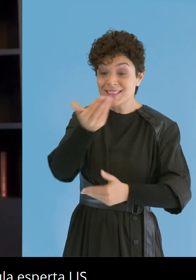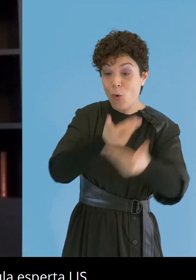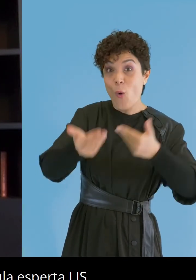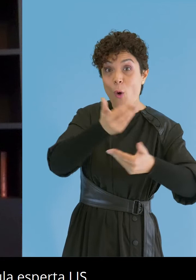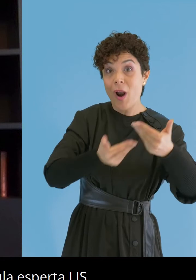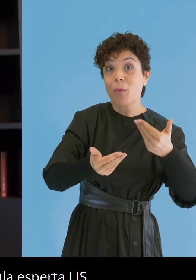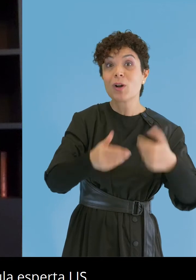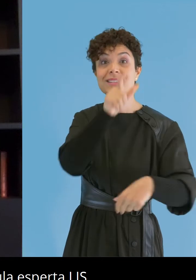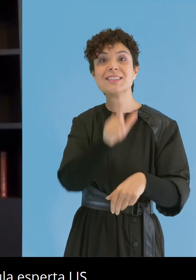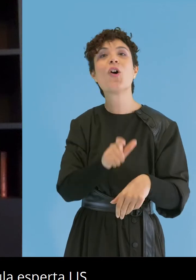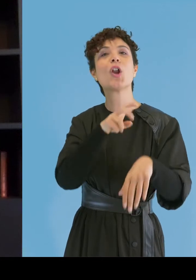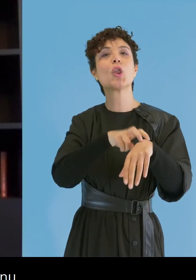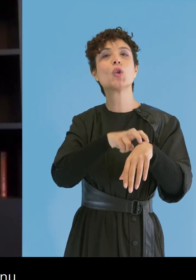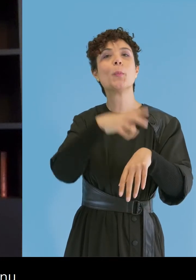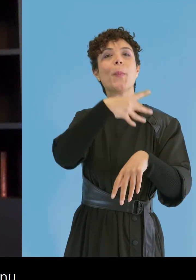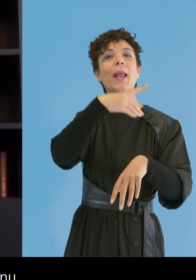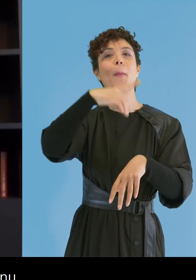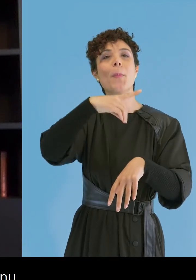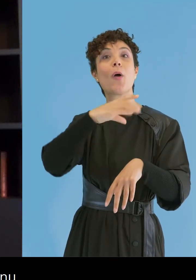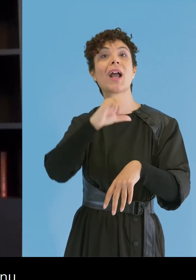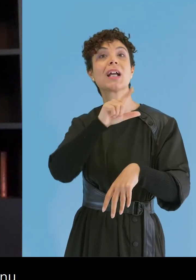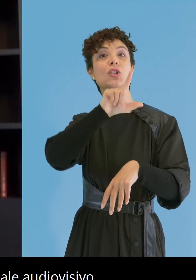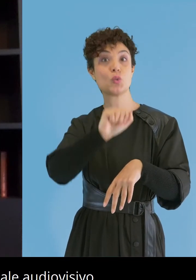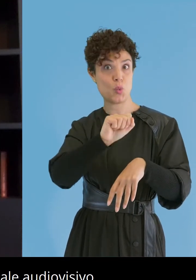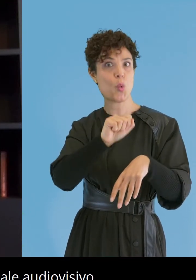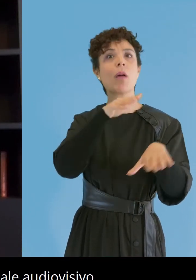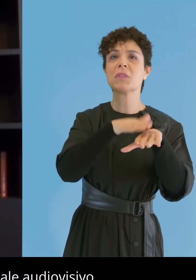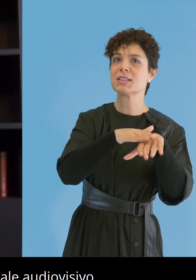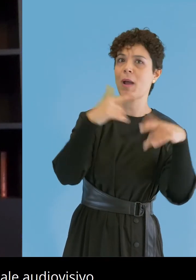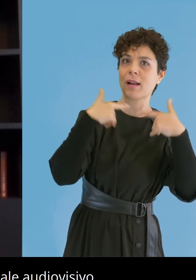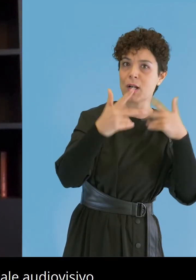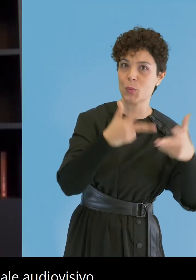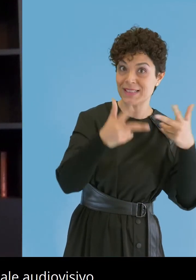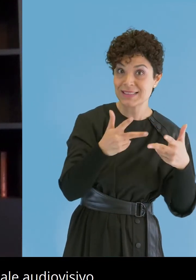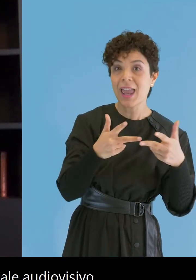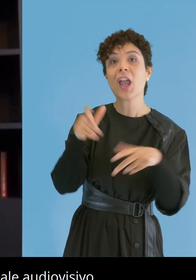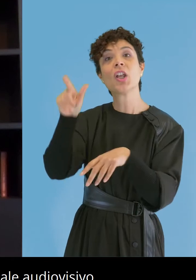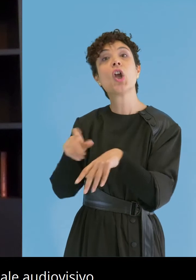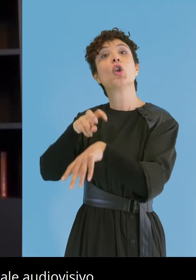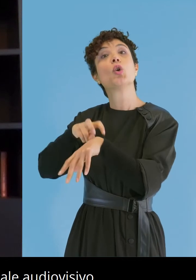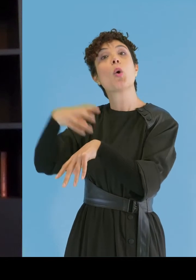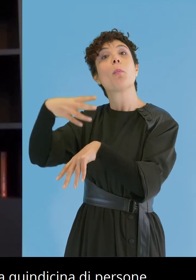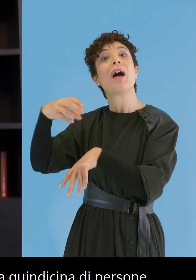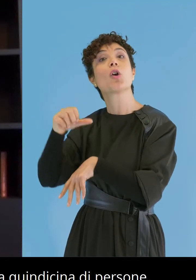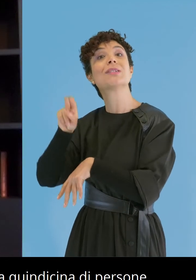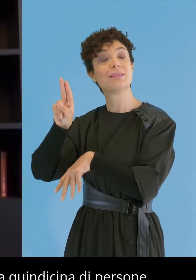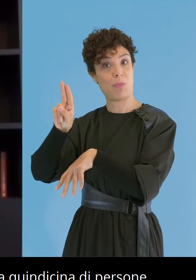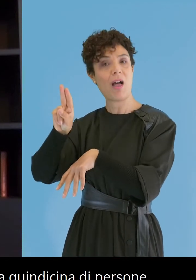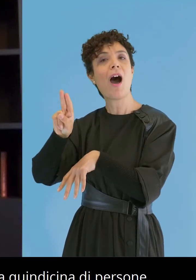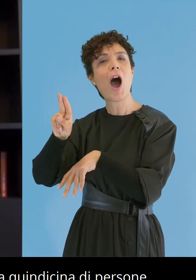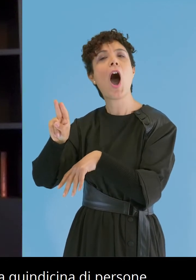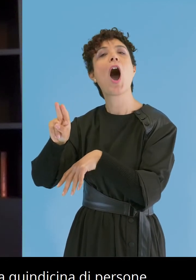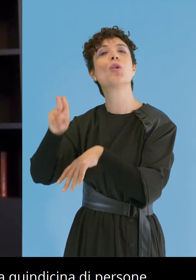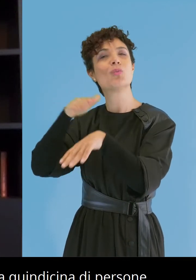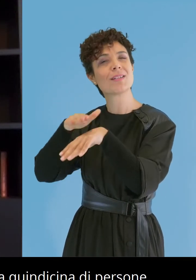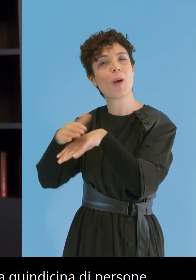Maria Paola Casula, esperta LIS, e del dottor Marco Spano, esperto nella produzione di materiale audiovisivo, è stato reclutato